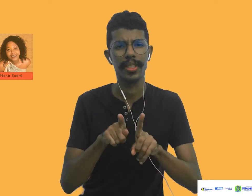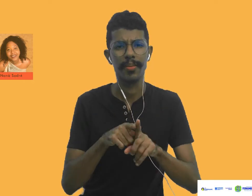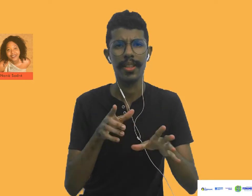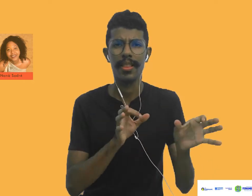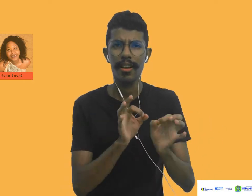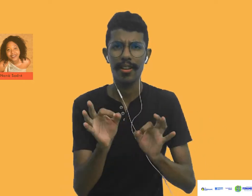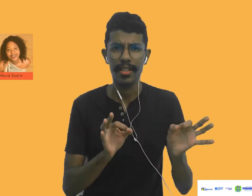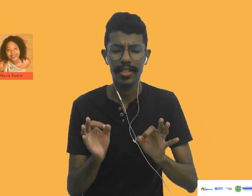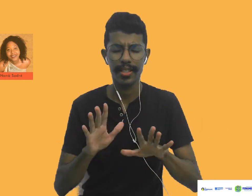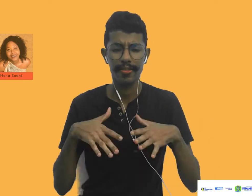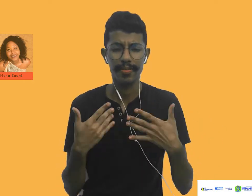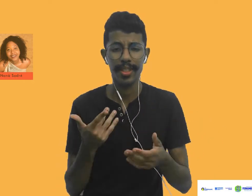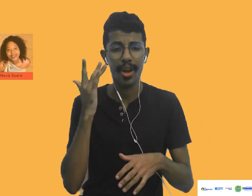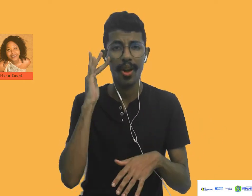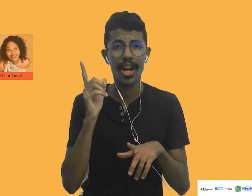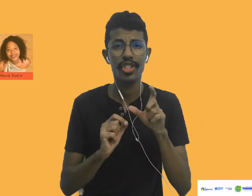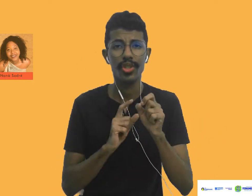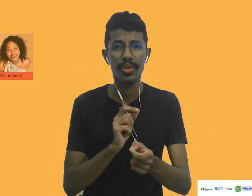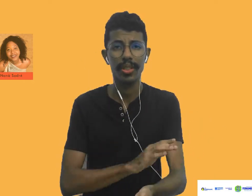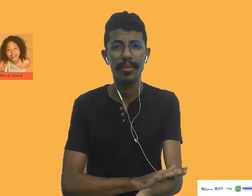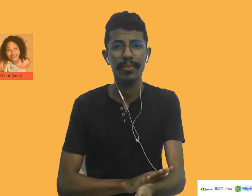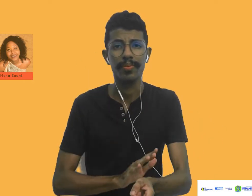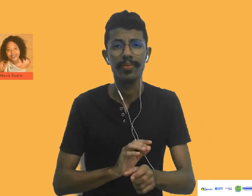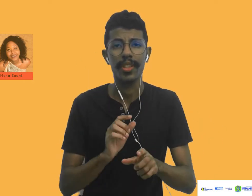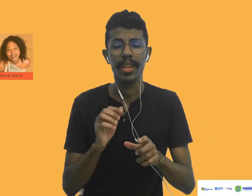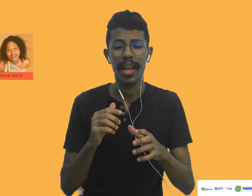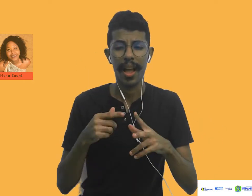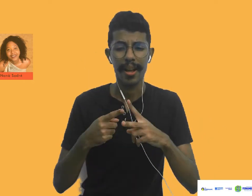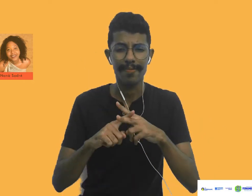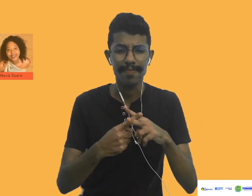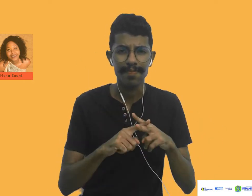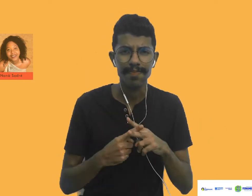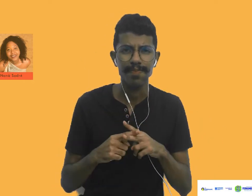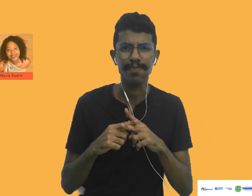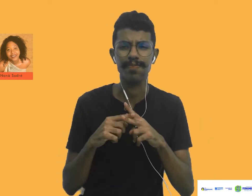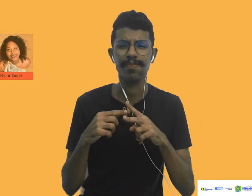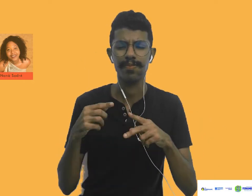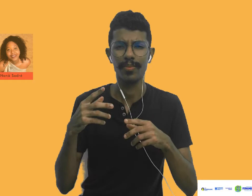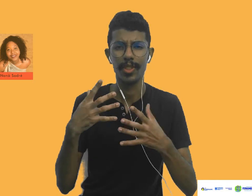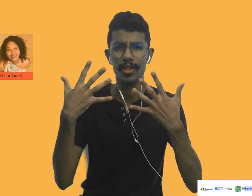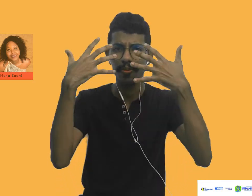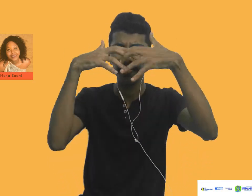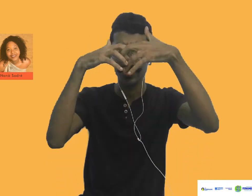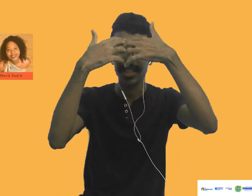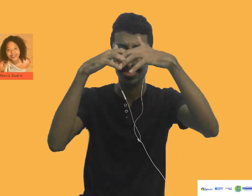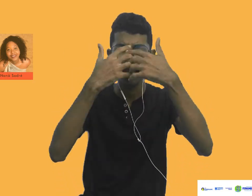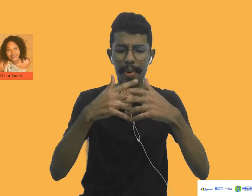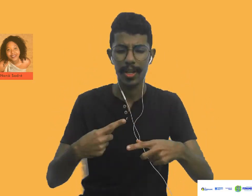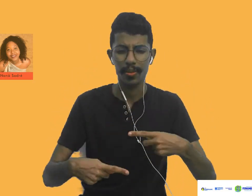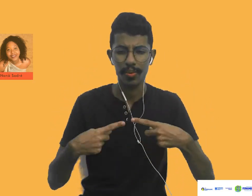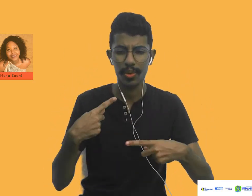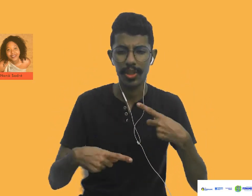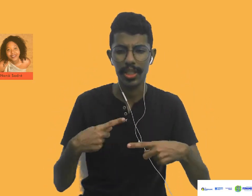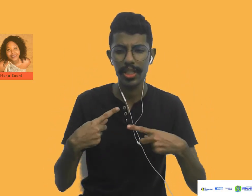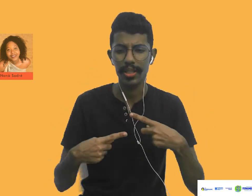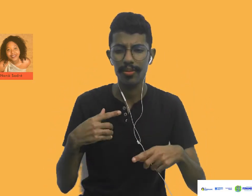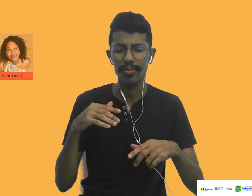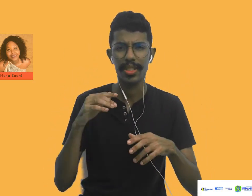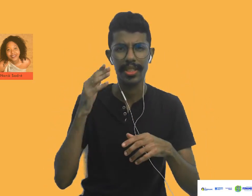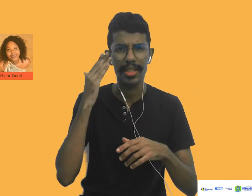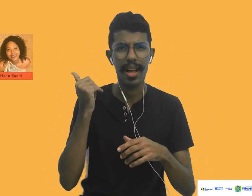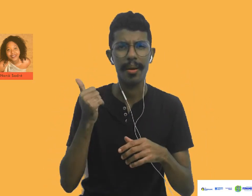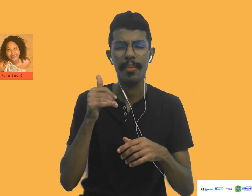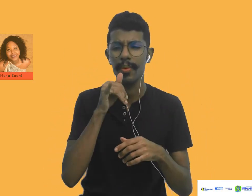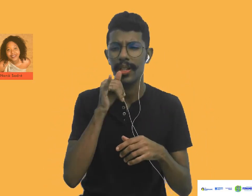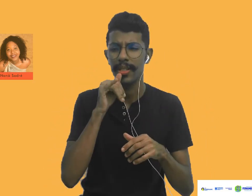Outros grupos também já estão se organizando nesse sentido. Então, eu acho que a manutenção desse pensamento político é que não